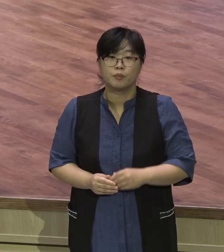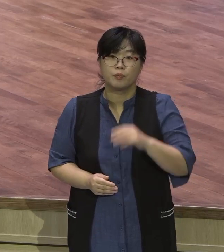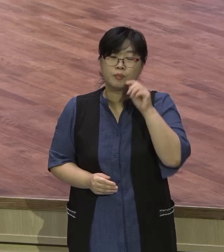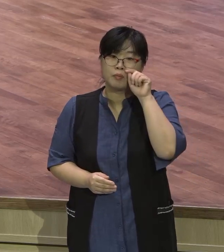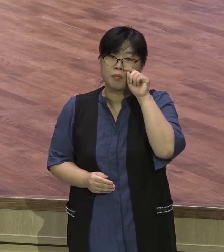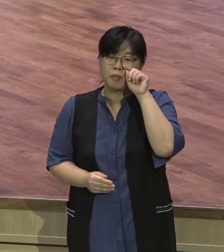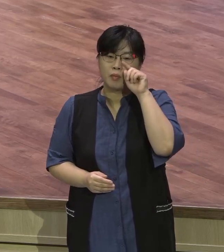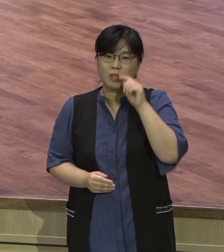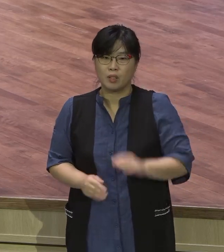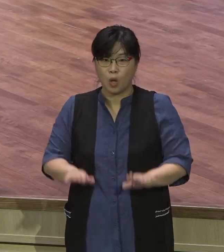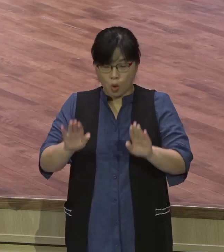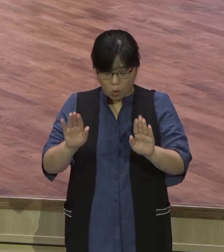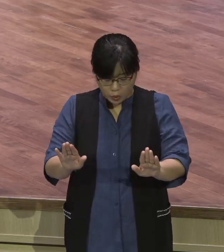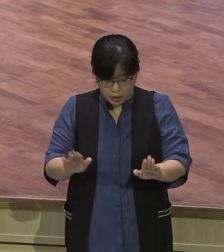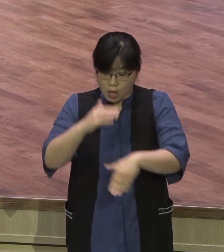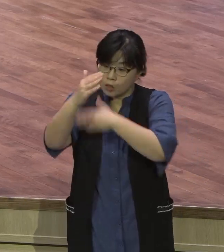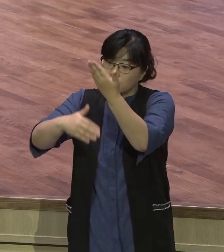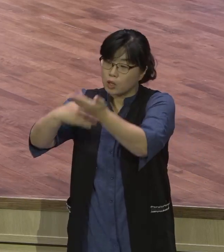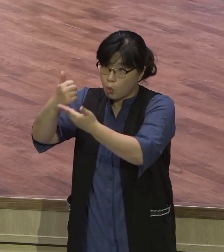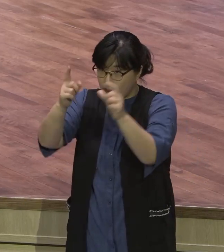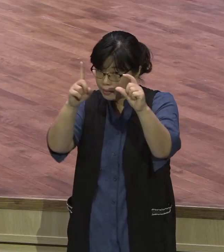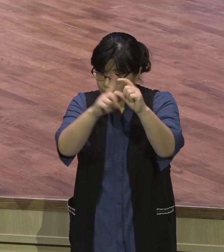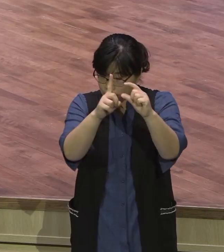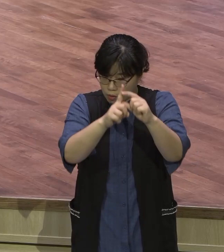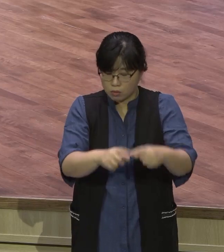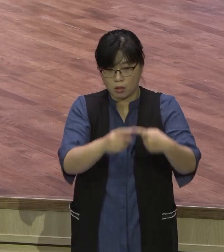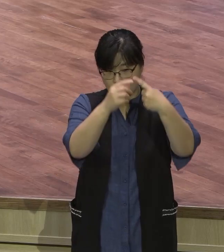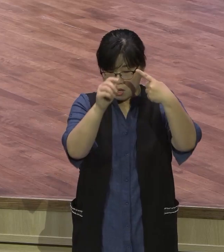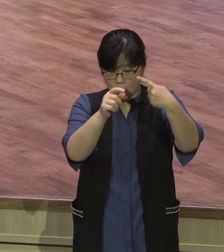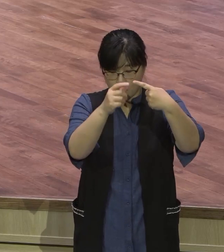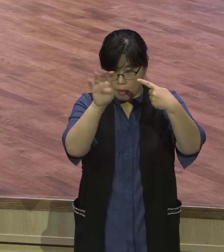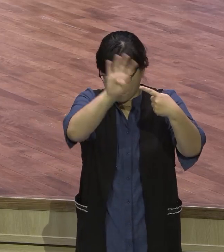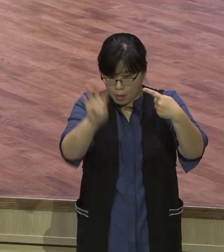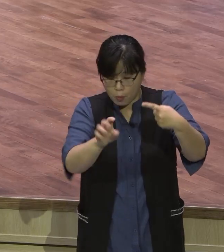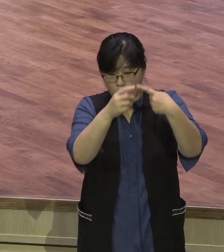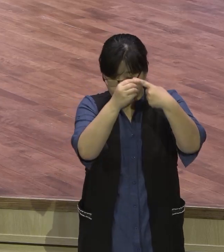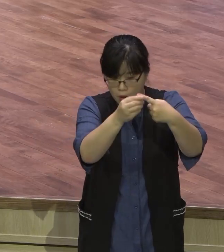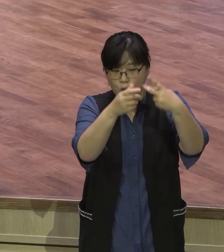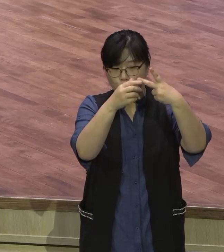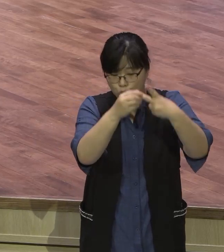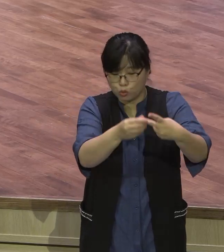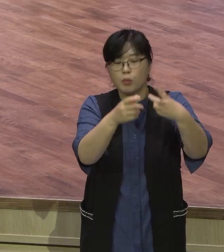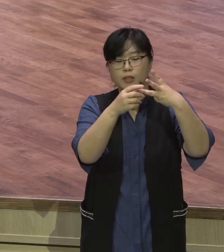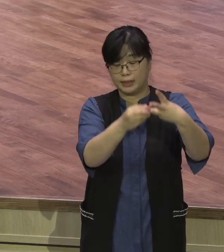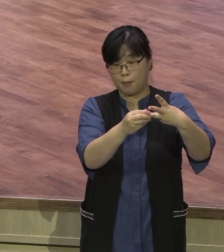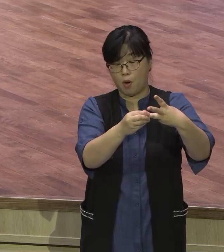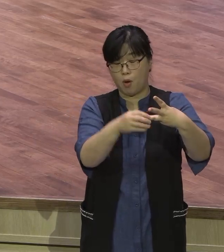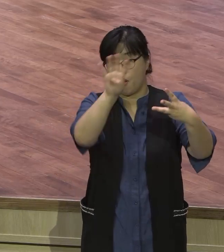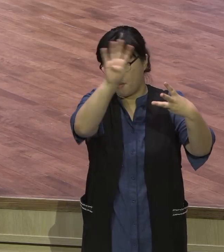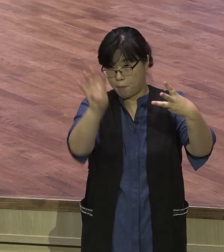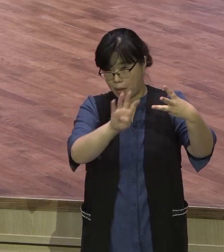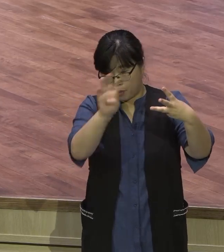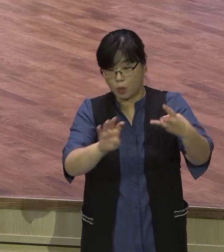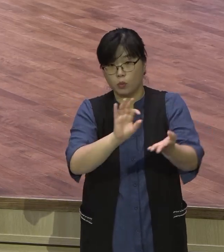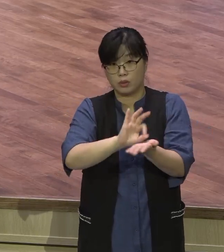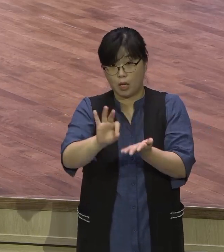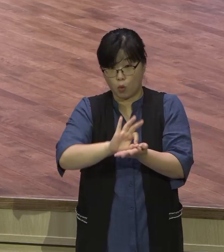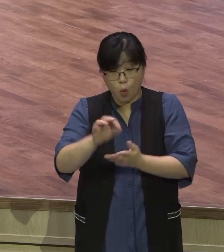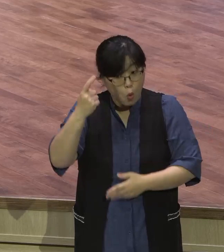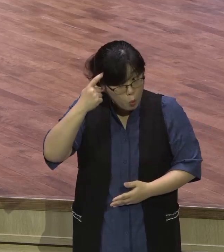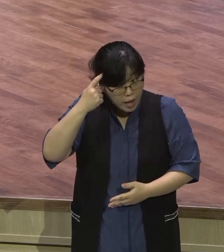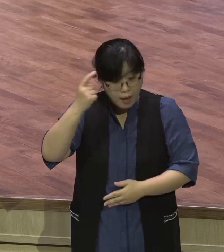하나님을 나타내는 숫자인데 하나님의 완전성과 충만함을 상징하는 것입니다. 하나님의 충만함.